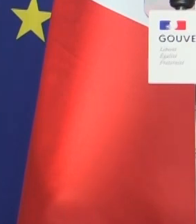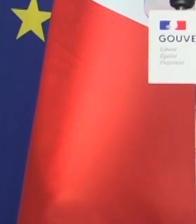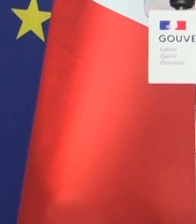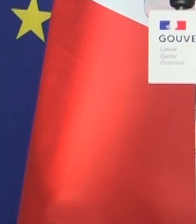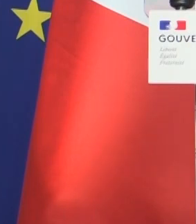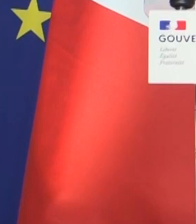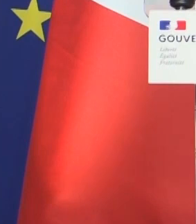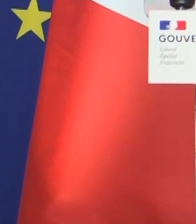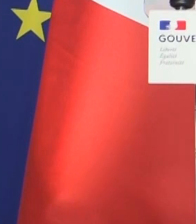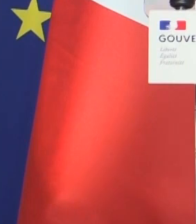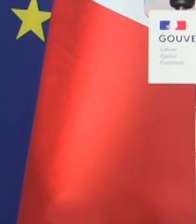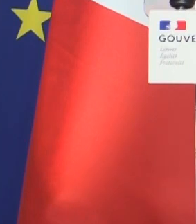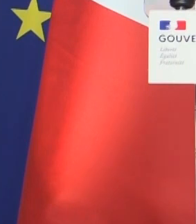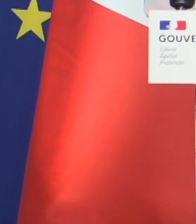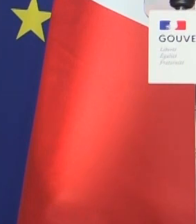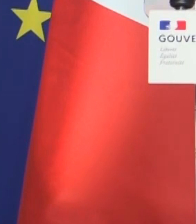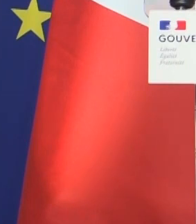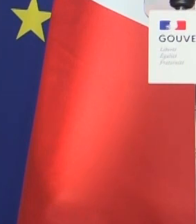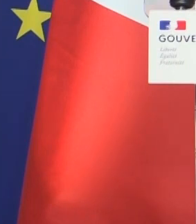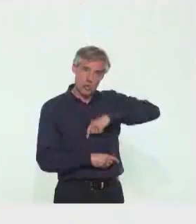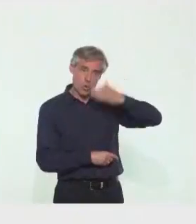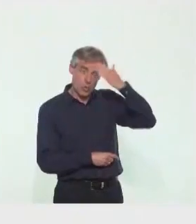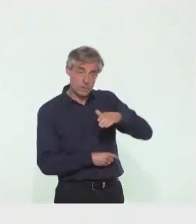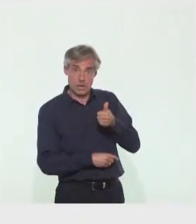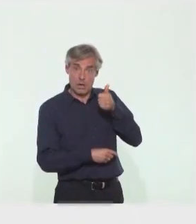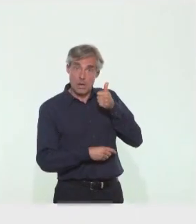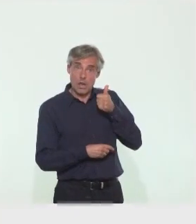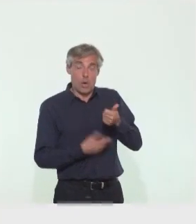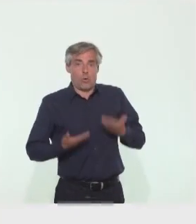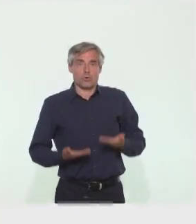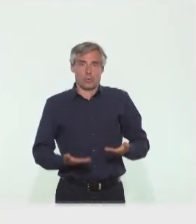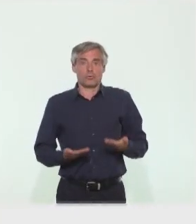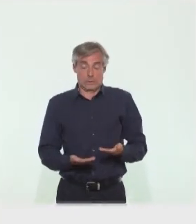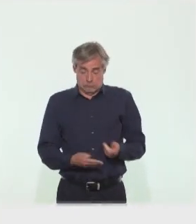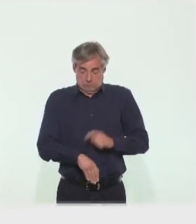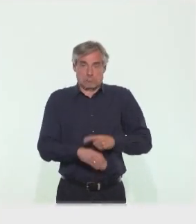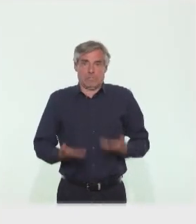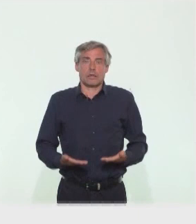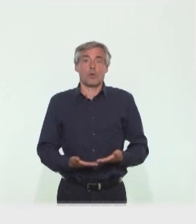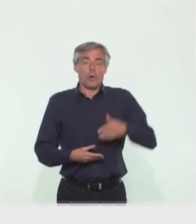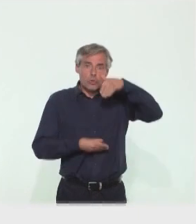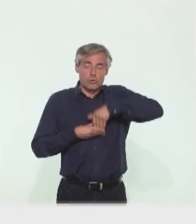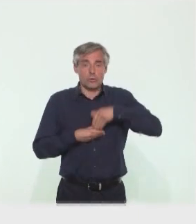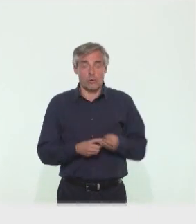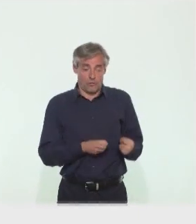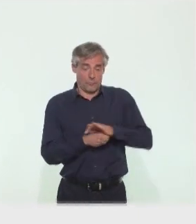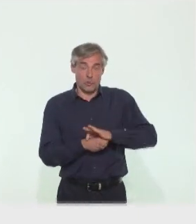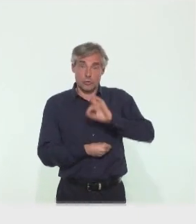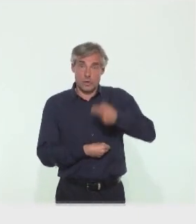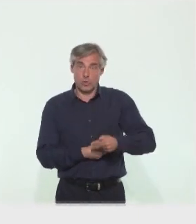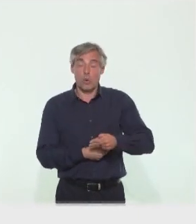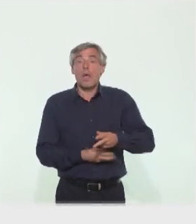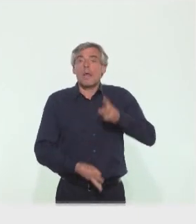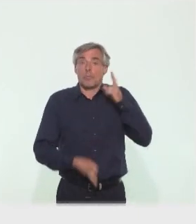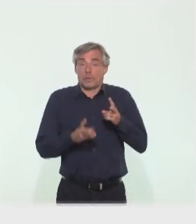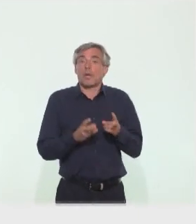? Parce que c'est celui qui nous permet de savoir si l'on est actuellement, aujourd'hui, porteur du virus et donc s